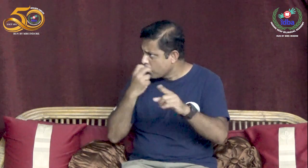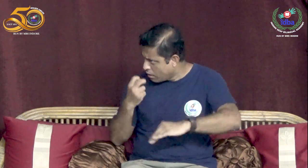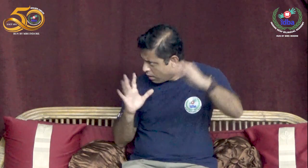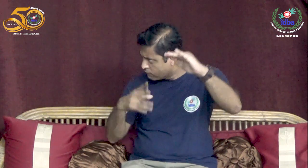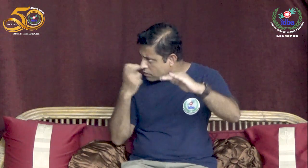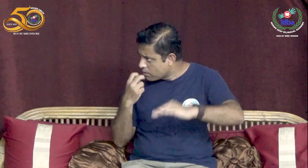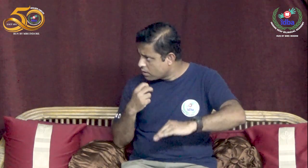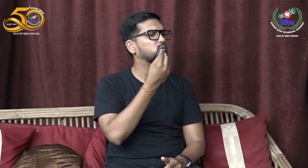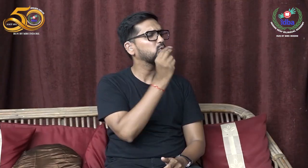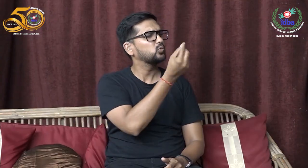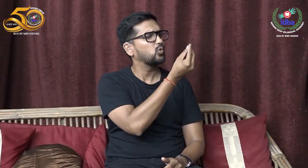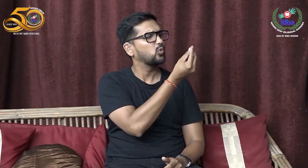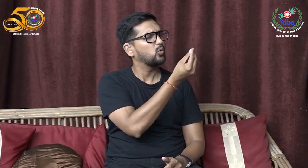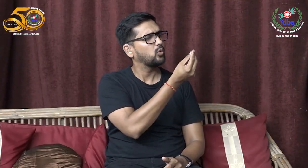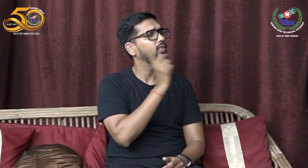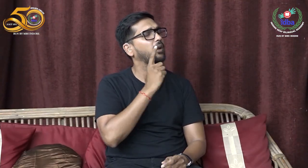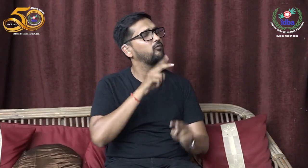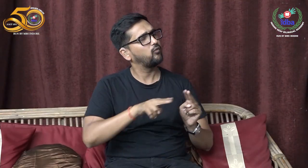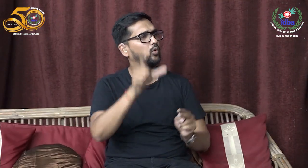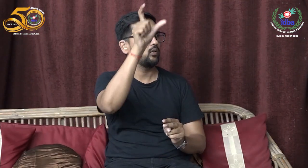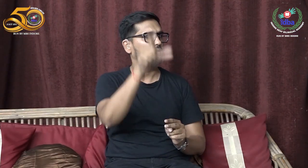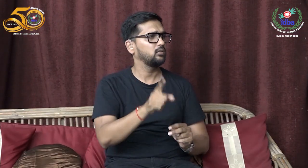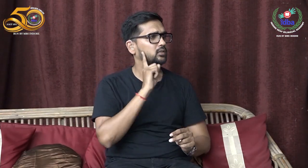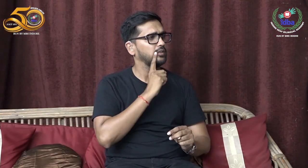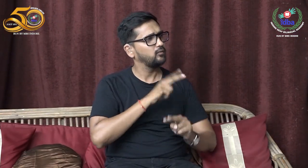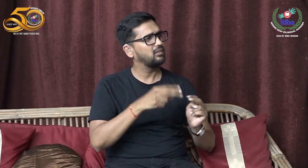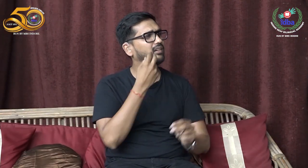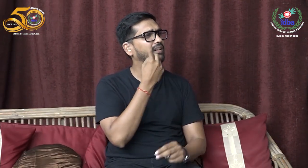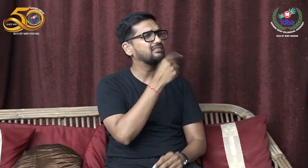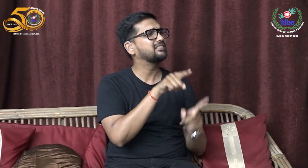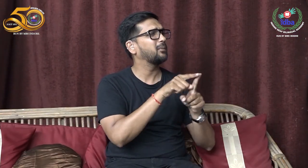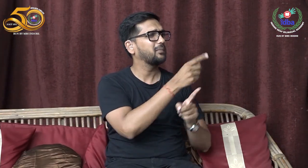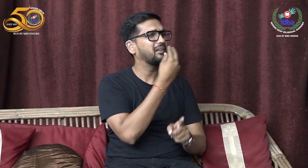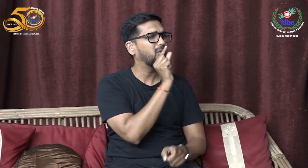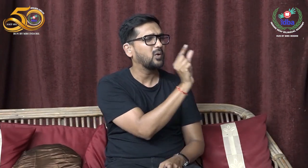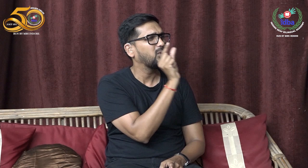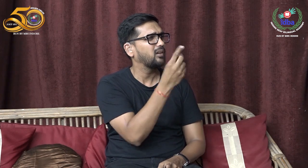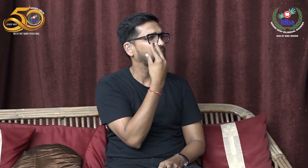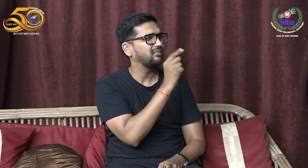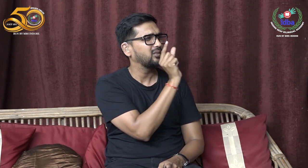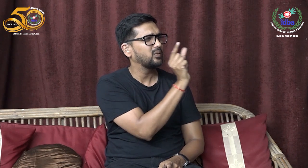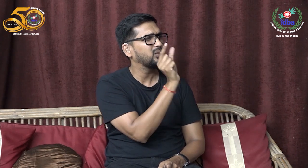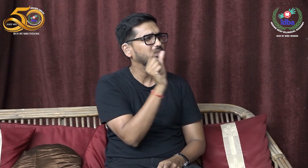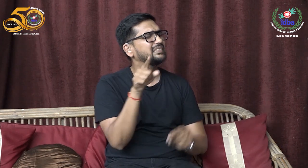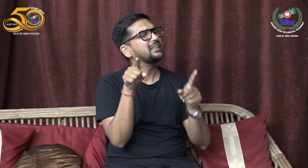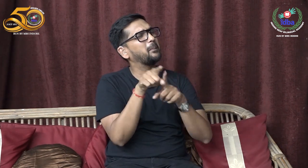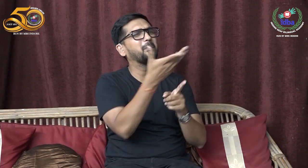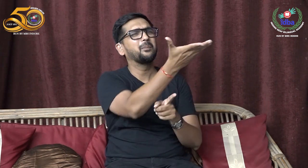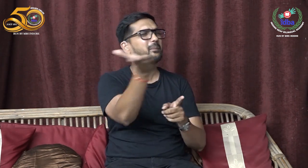है मशीन हियरिंग एड? नहीं, थोड़ा बहुत वो है, सुन पाती है, बट वो डेफ है। बट जैसे सिर्फ वर्ड ही बोल पाती, बहुत अच्छा नहीं